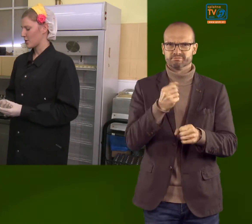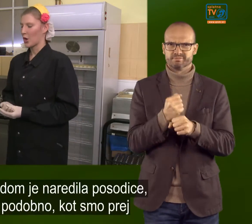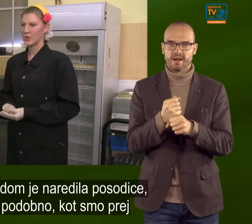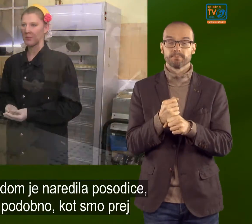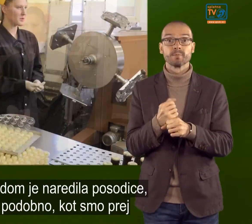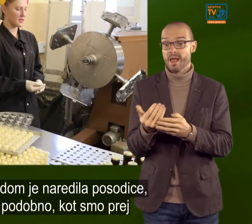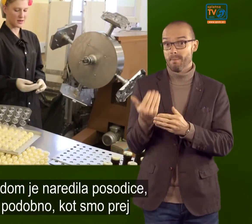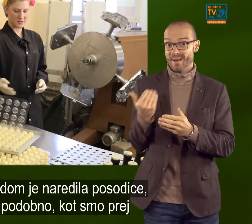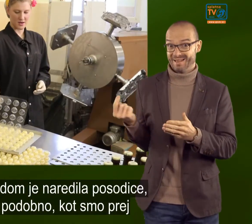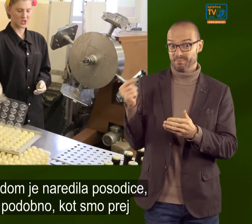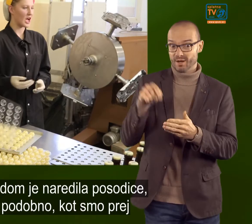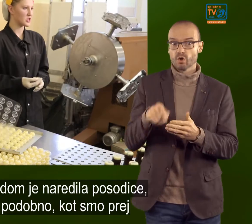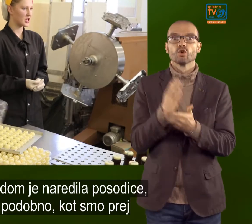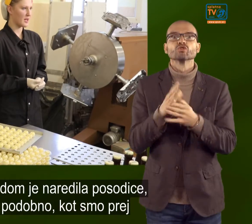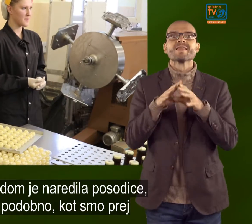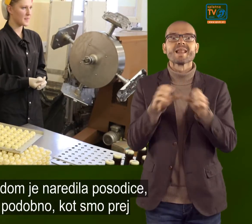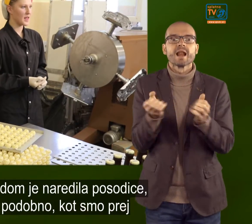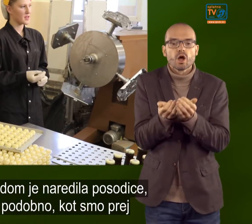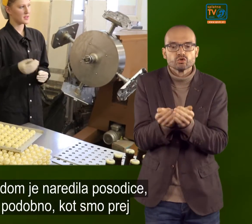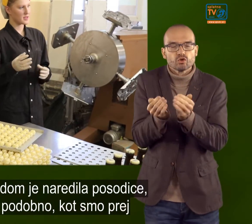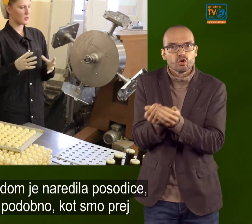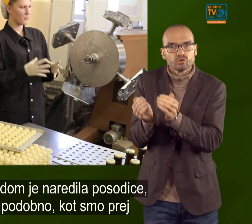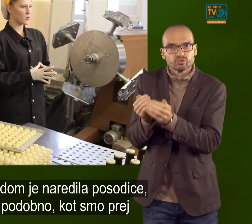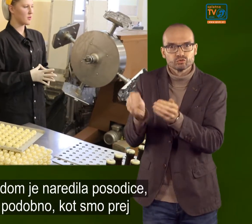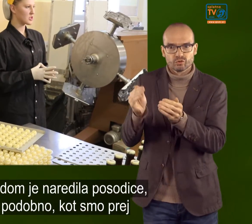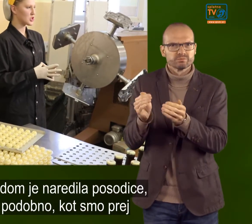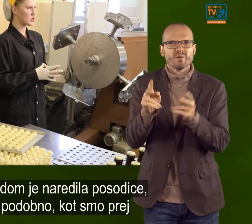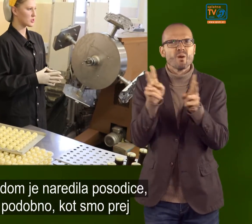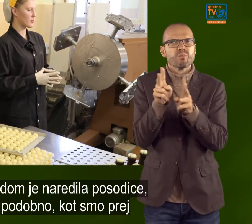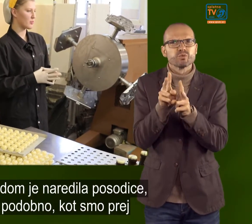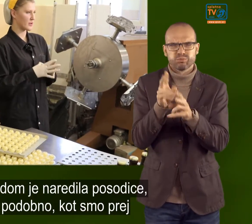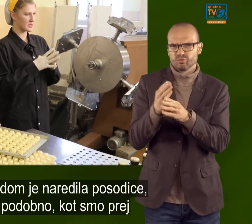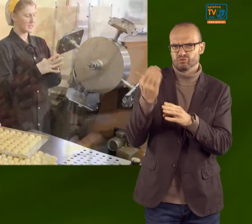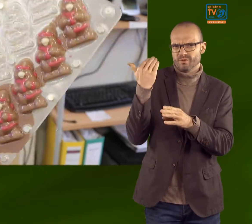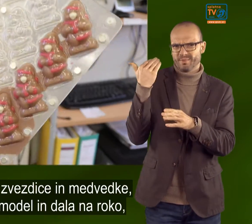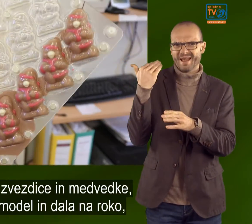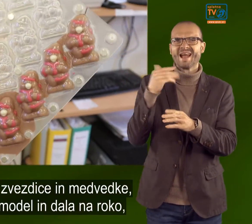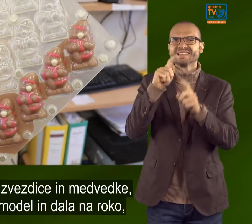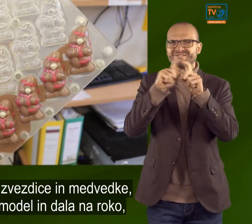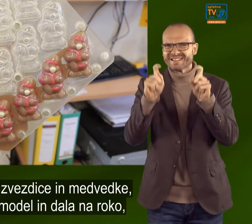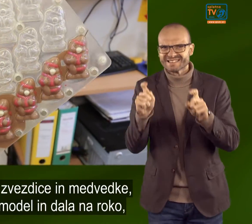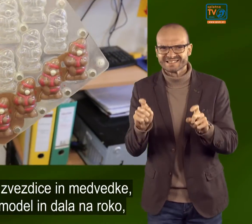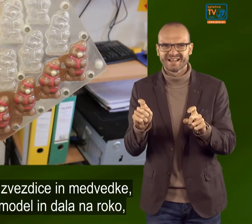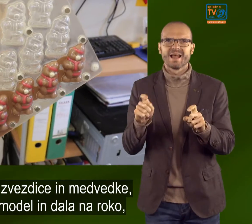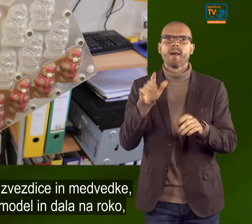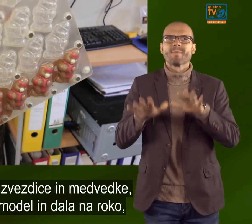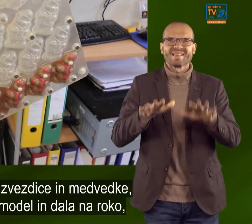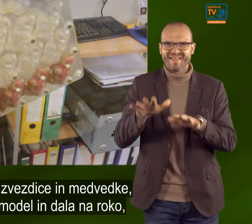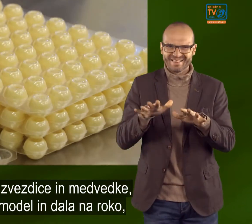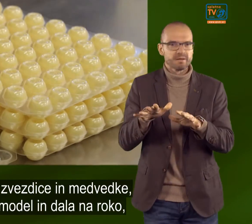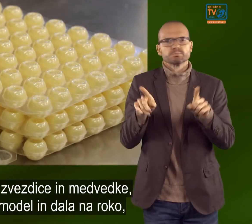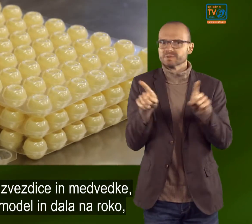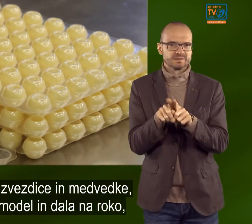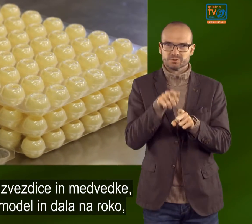Pred prihodom je naredila šalčke, ki jih je na podoben način, kot smo mi prej delali zvezdice oziroma